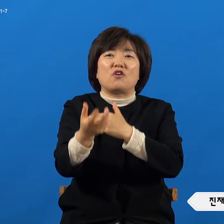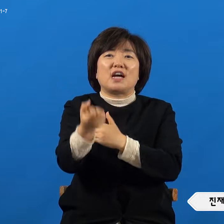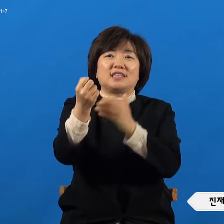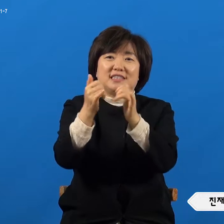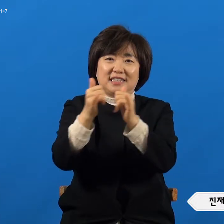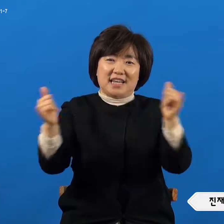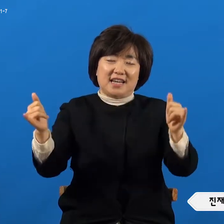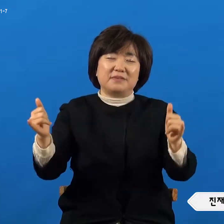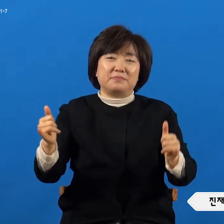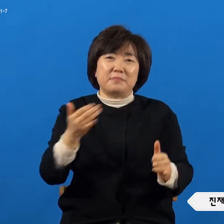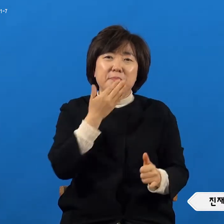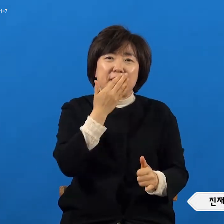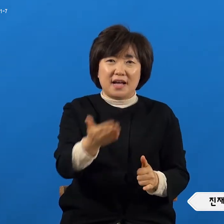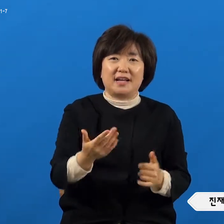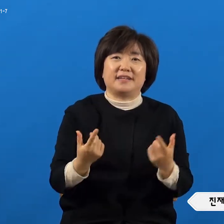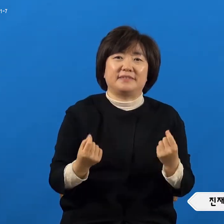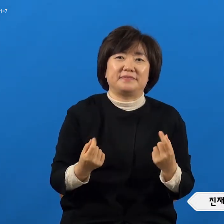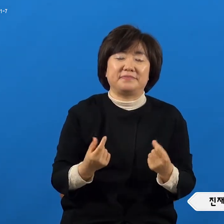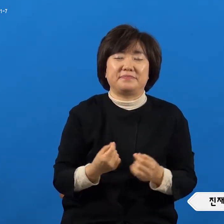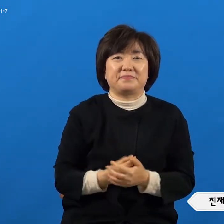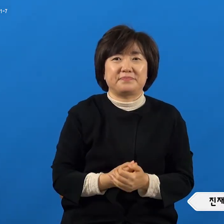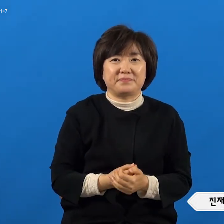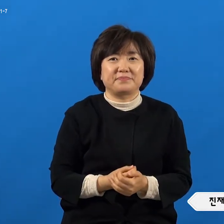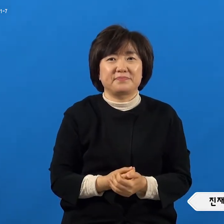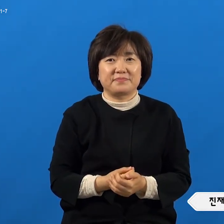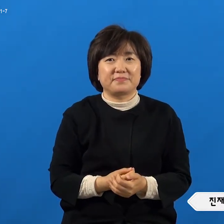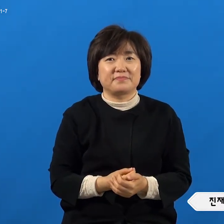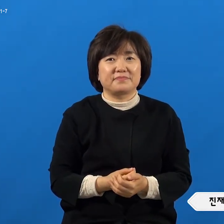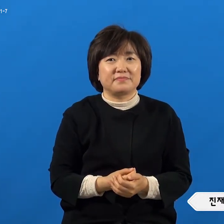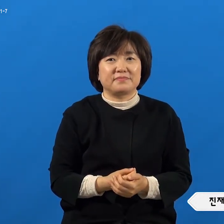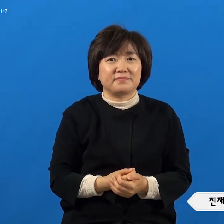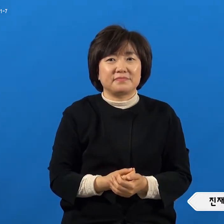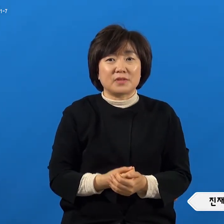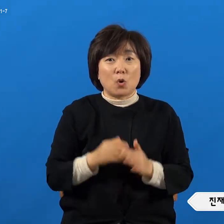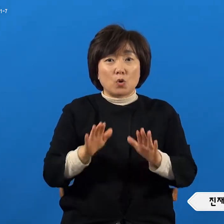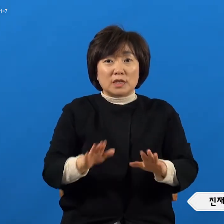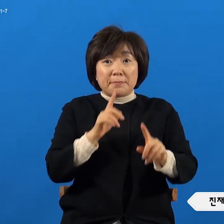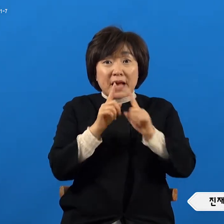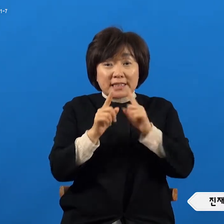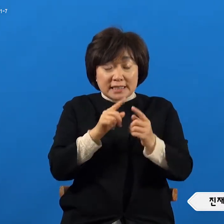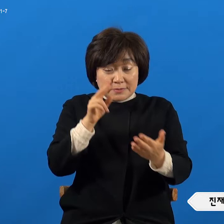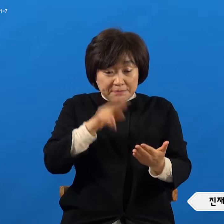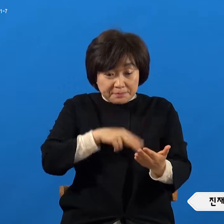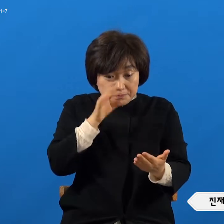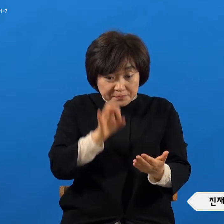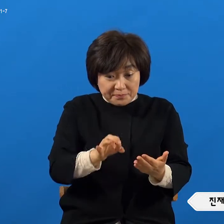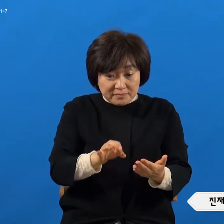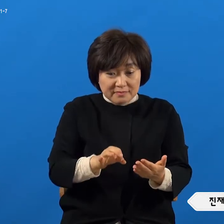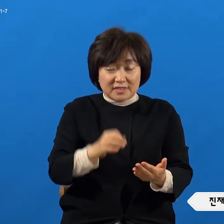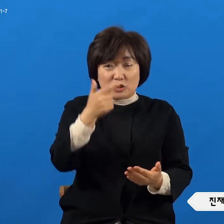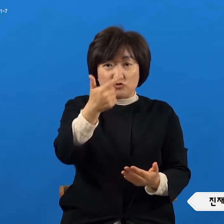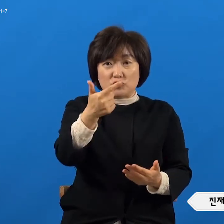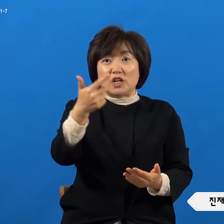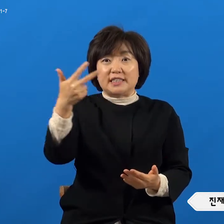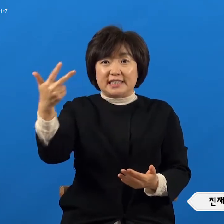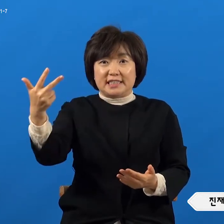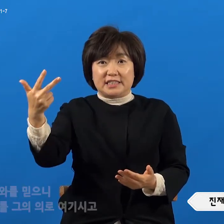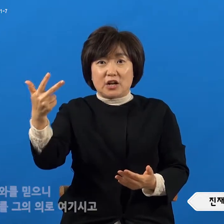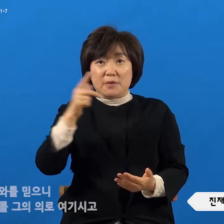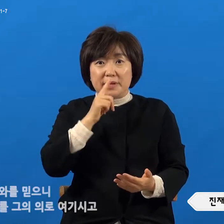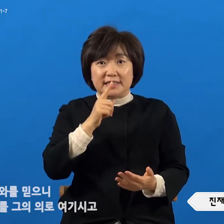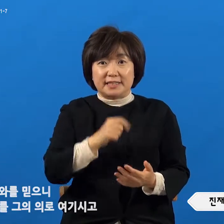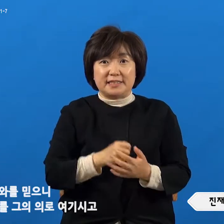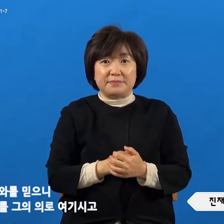있다고 성경은 말씀하고 있습니다. 오늘 본문에 있는 말씀 6절 7절은